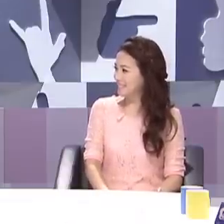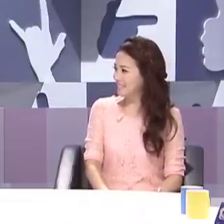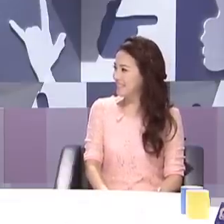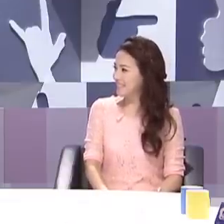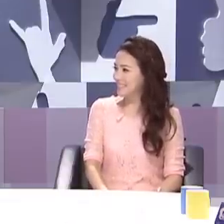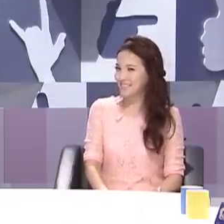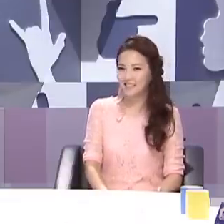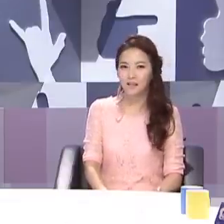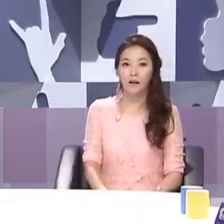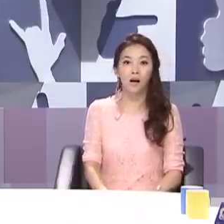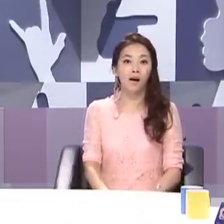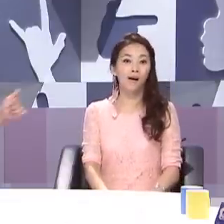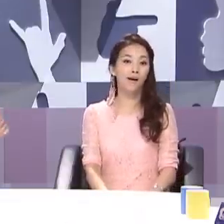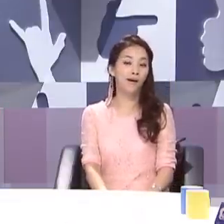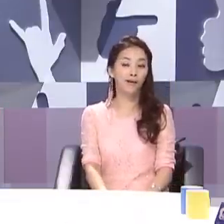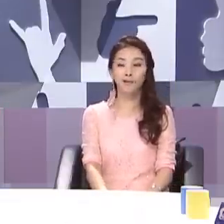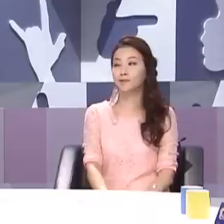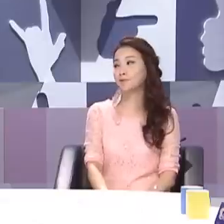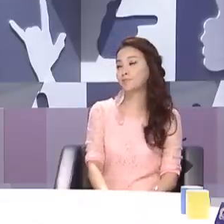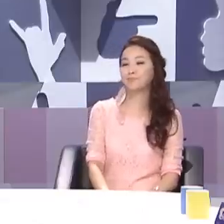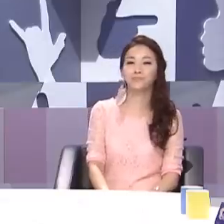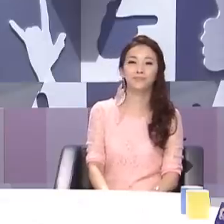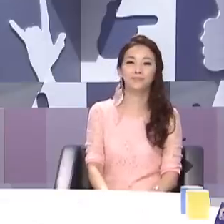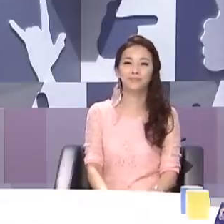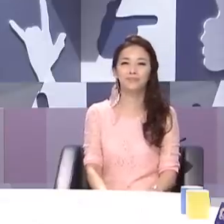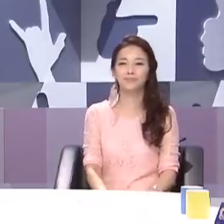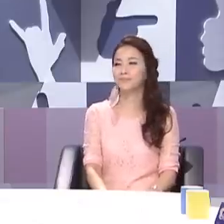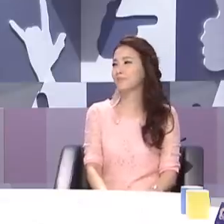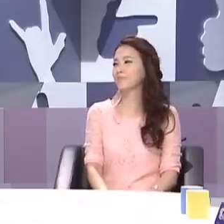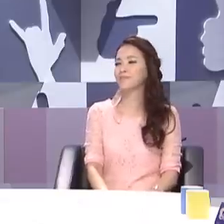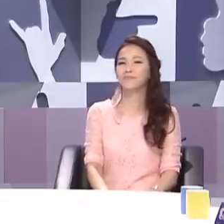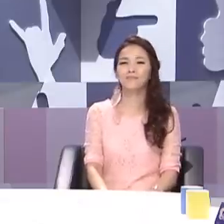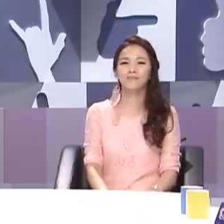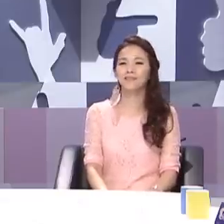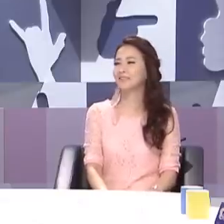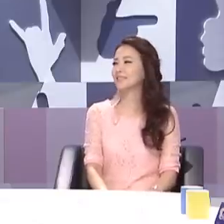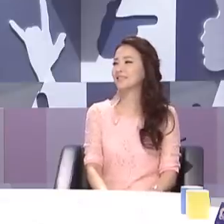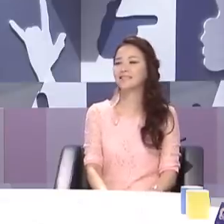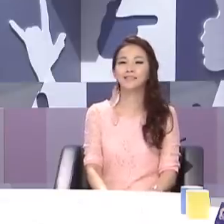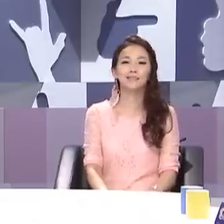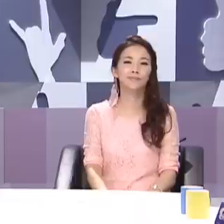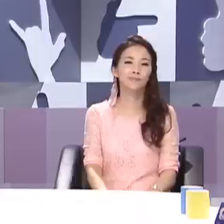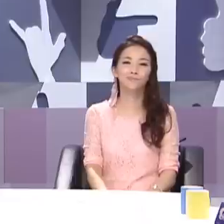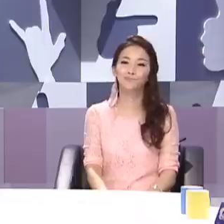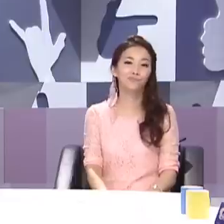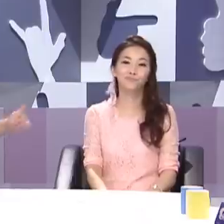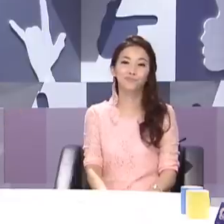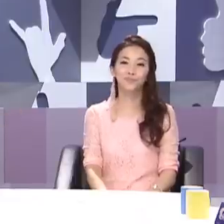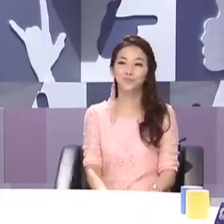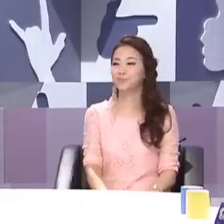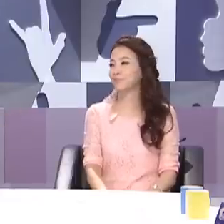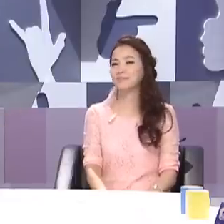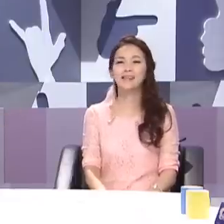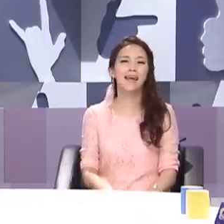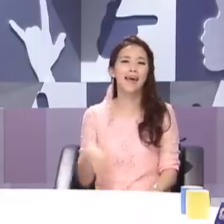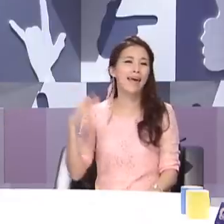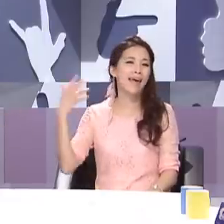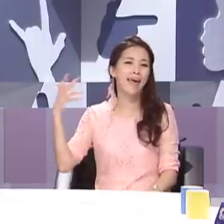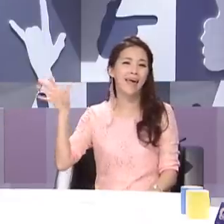以呢，我们赶快来拷问在场的几位家长，哎，坦白从宽，抗拒从严哦。 好